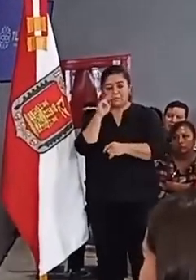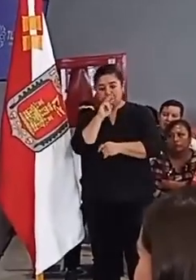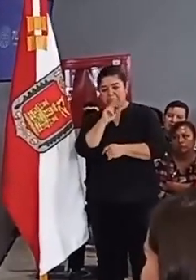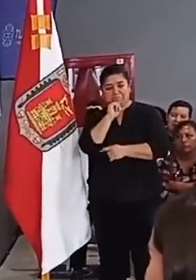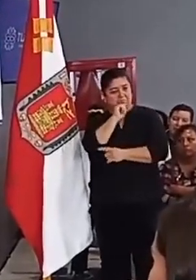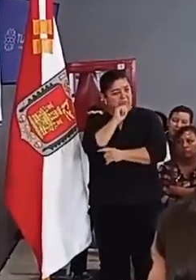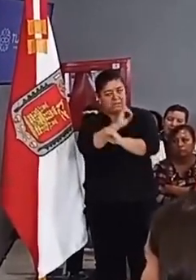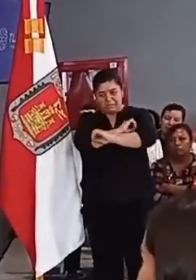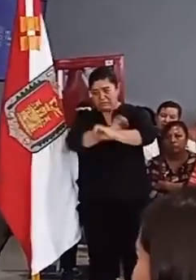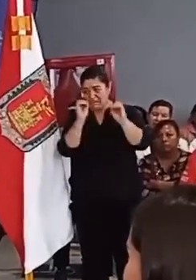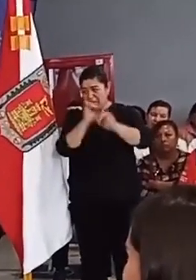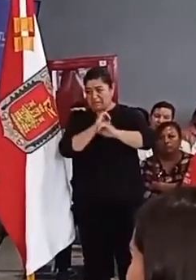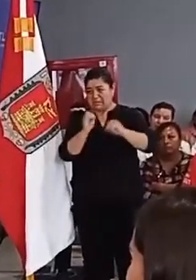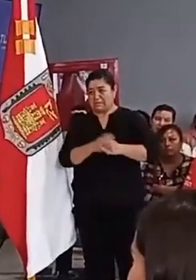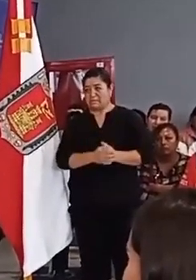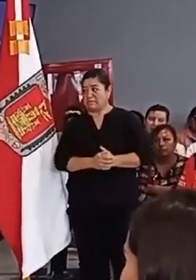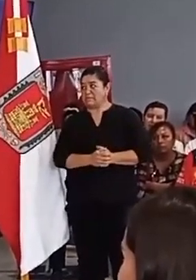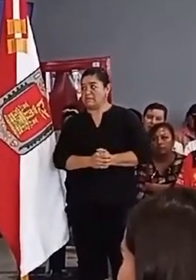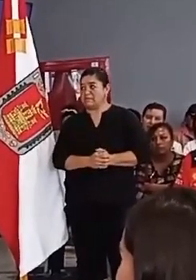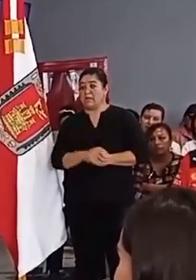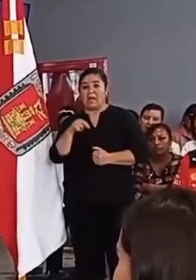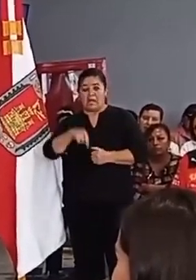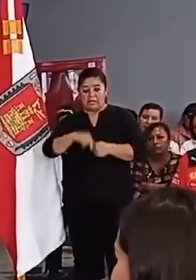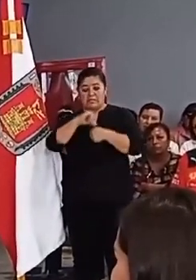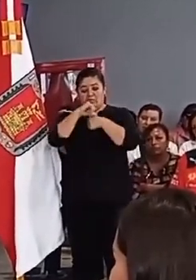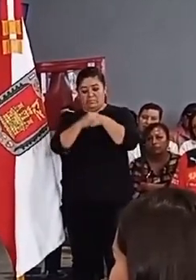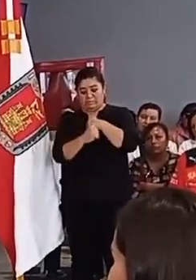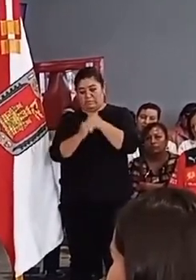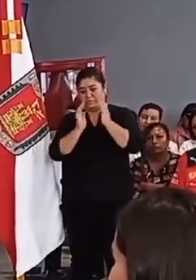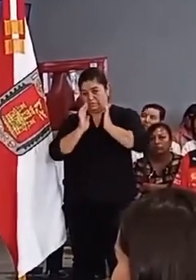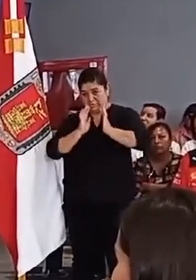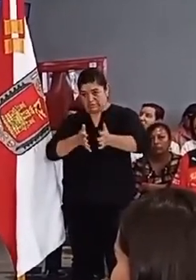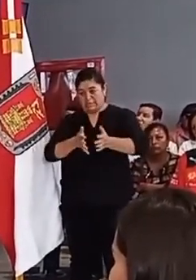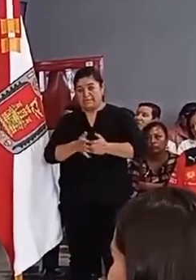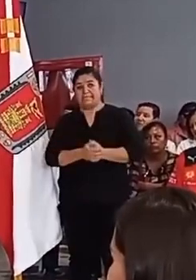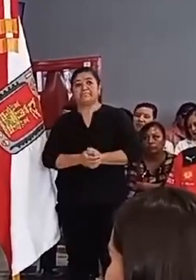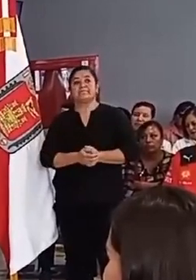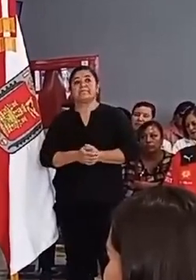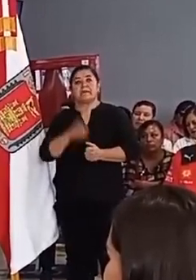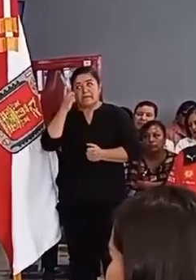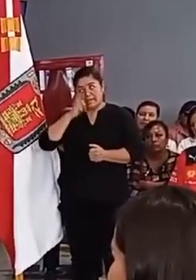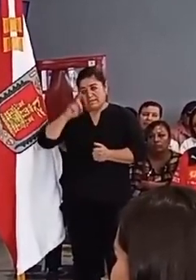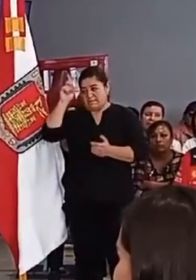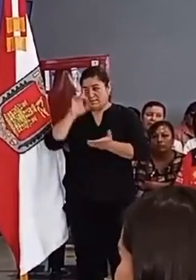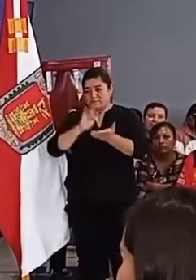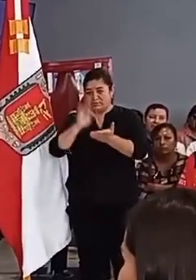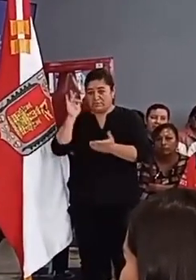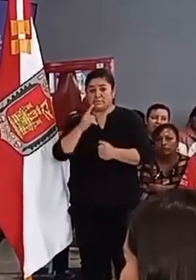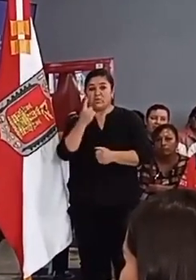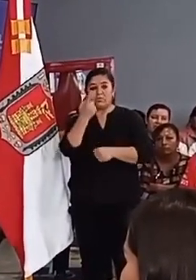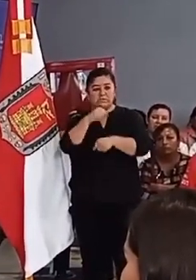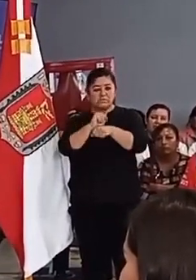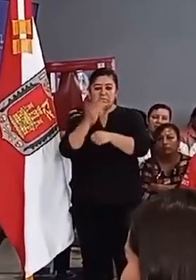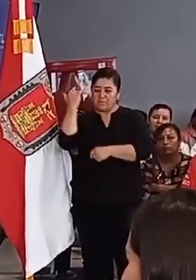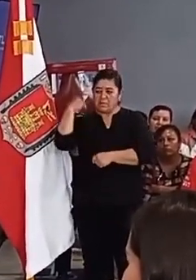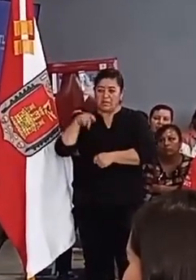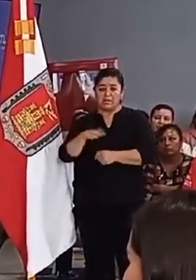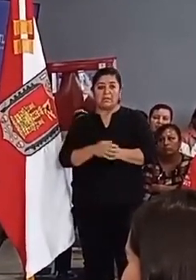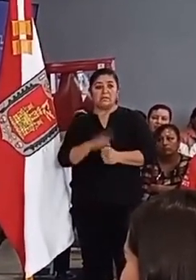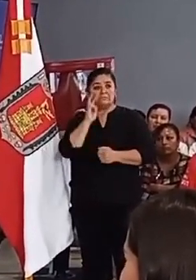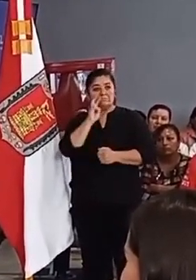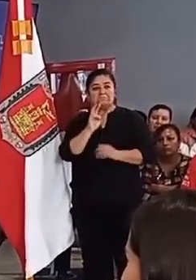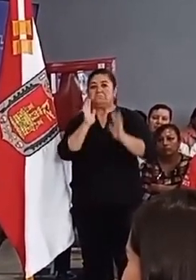ojito y pues aquí lo lo operaron y ya gracias a Dios con en una semana que lo operaron y él